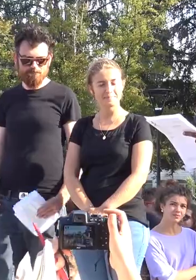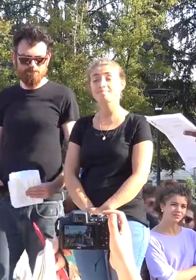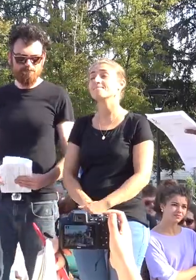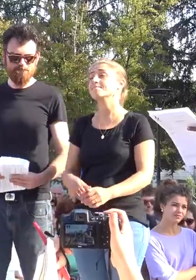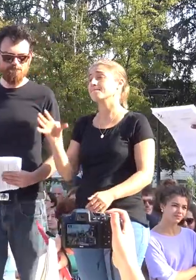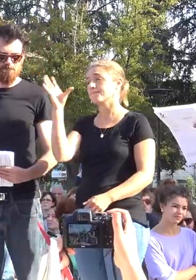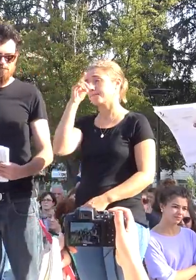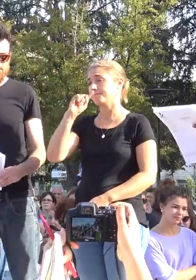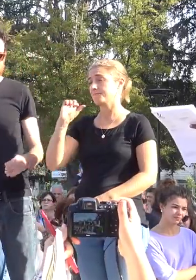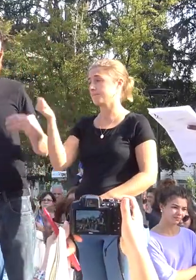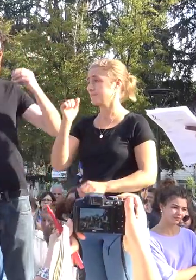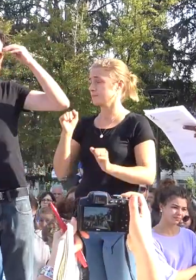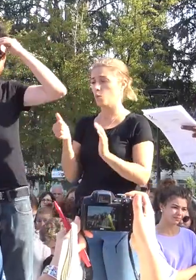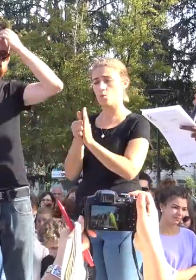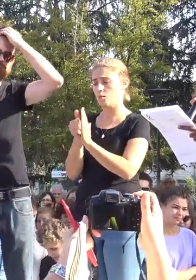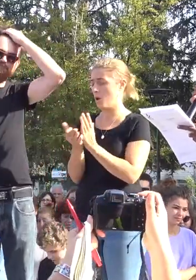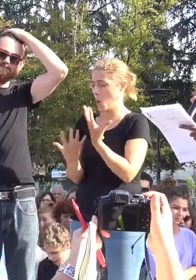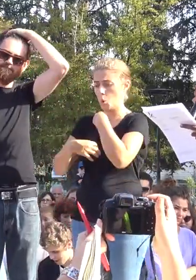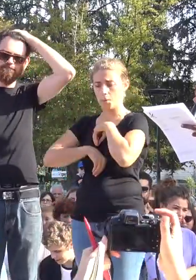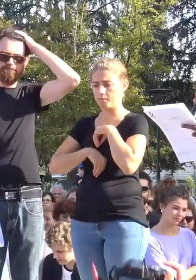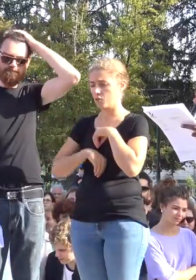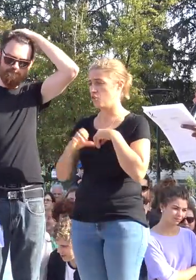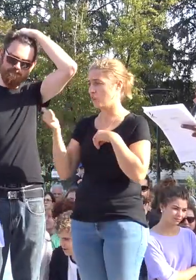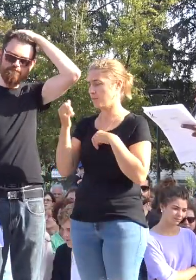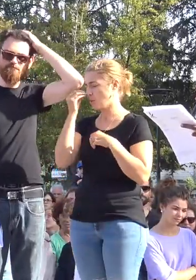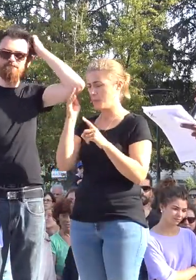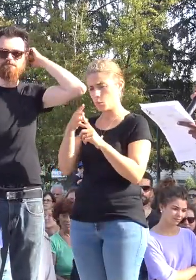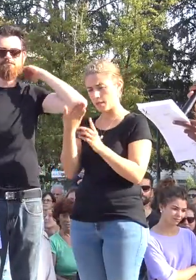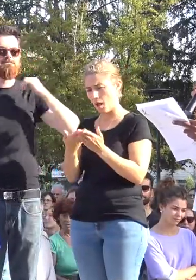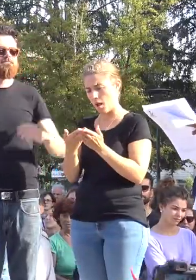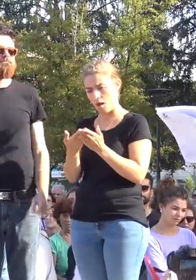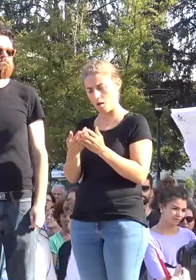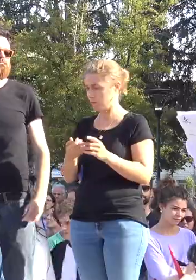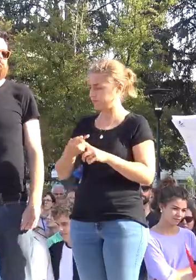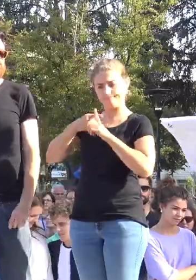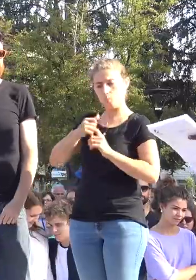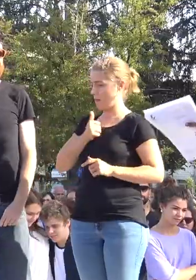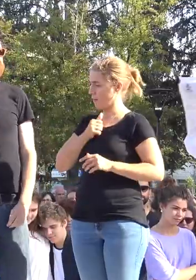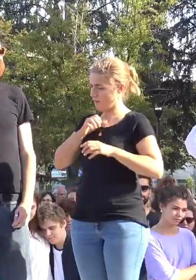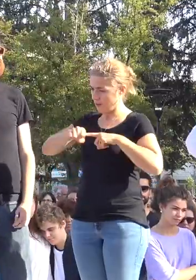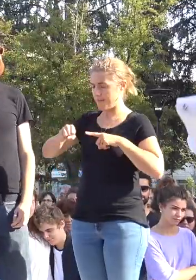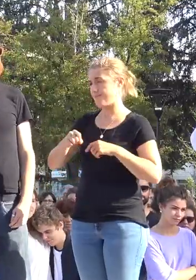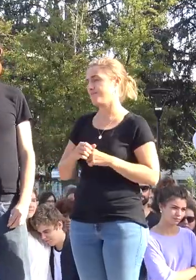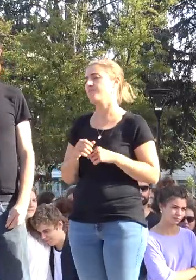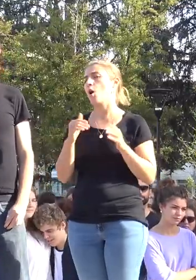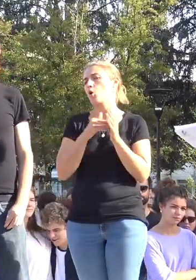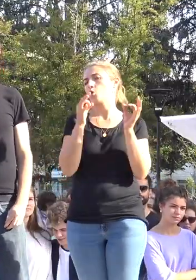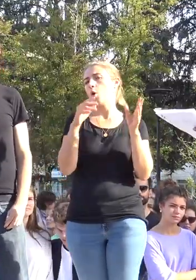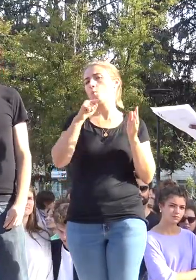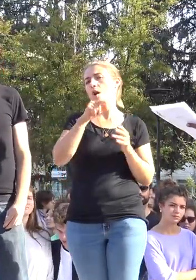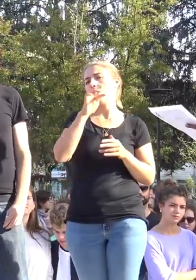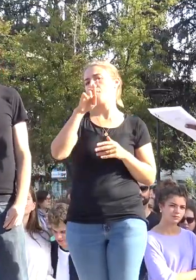N'oubliez pas, nous avons tous un rôle à jouer. Chacun peut trouver sa mission. Donc il est encore temps.fr, c'est une des nombreuses